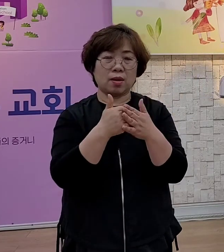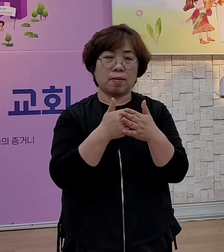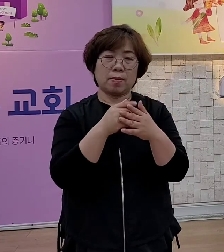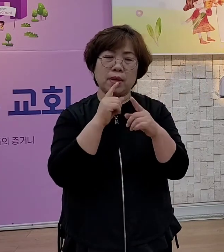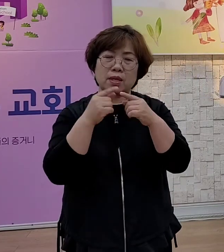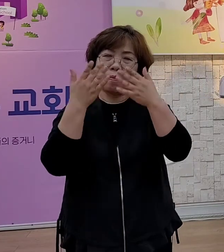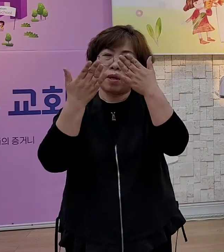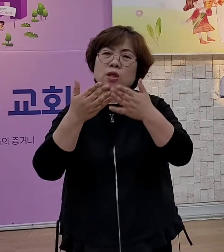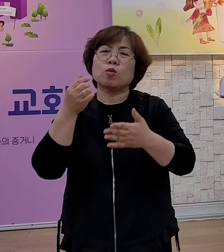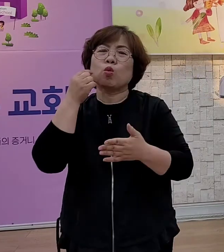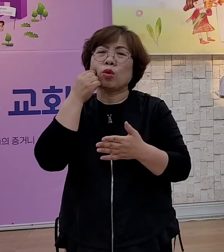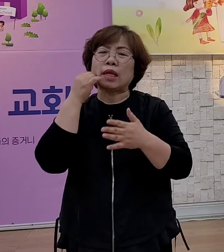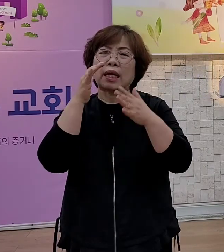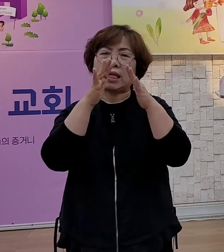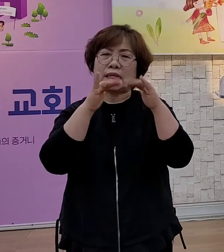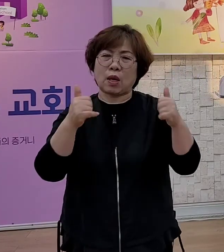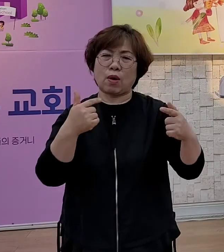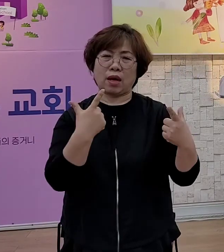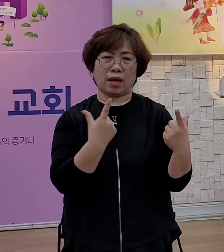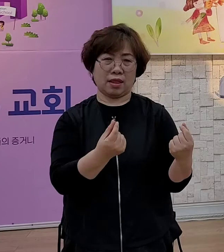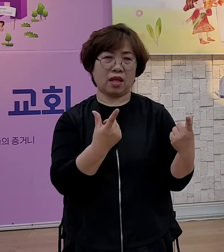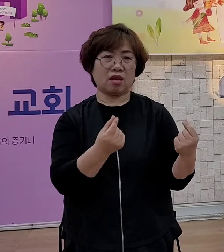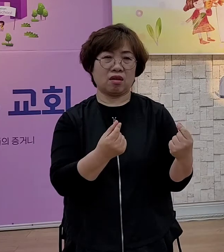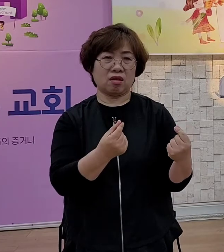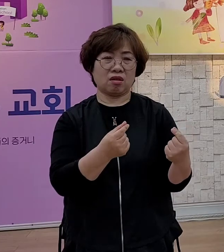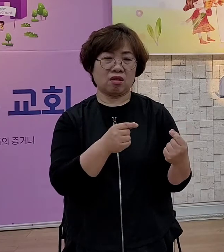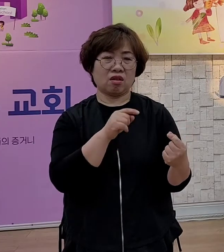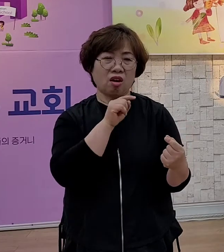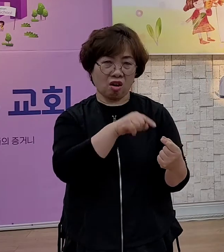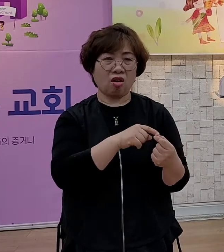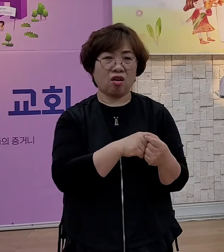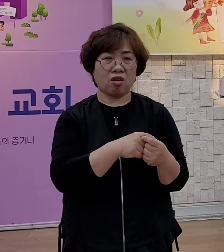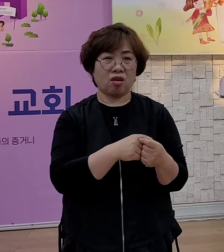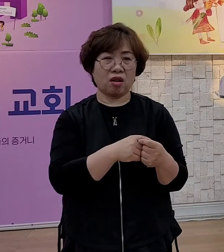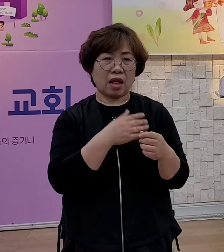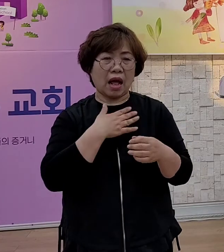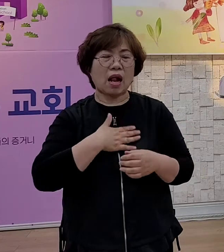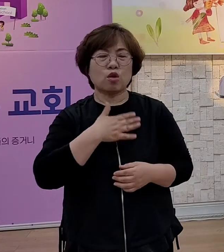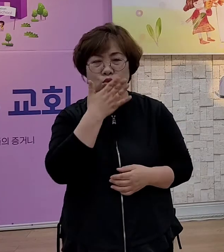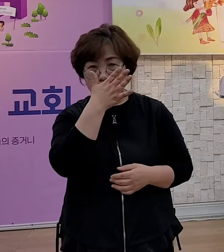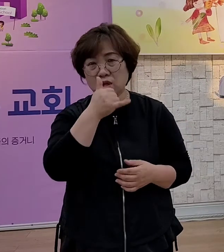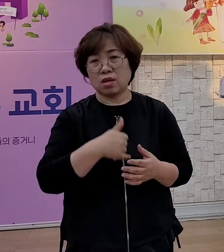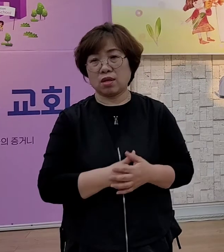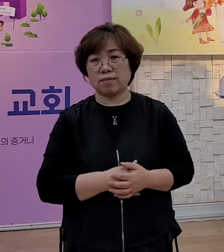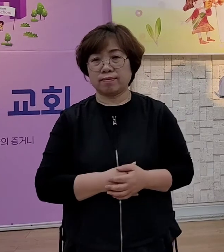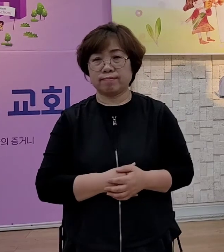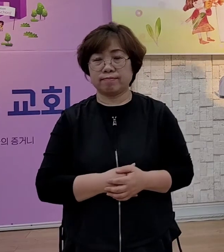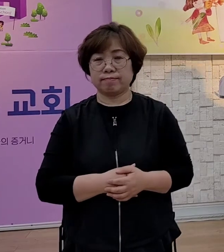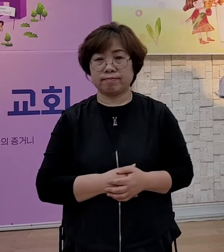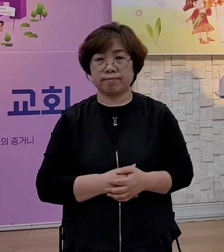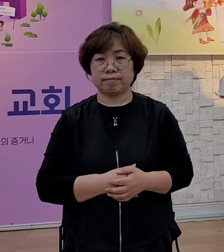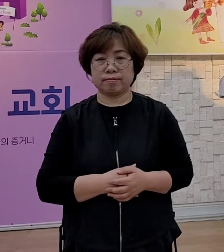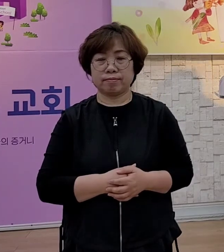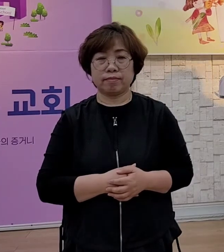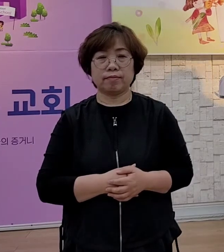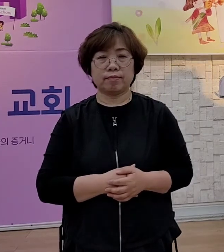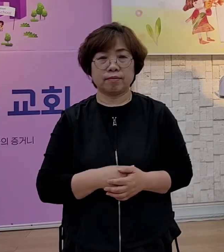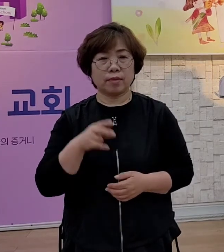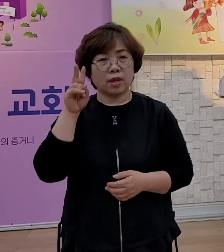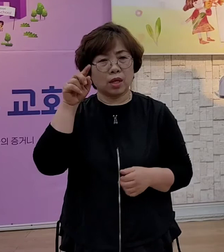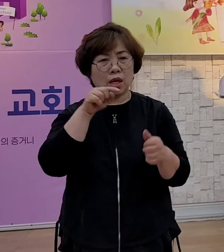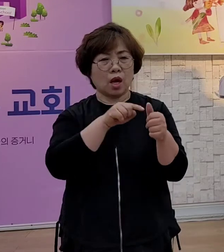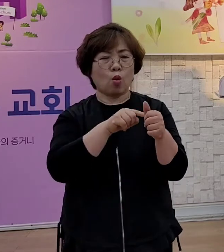않은 것이다 라고 하는 너무너무 중요한 이 경고를 야고보는 우리에게 하고 있다는